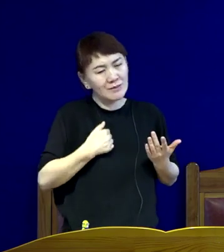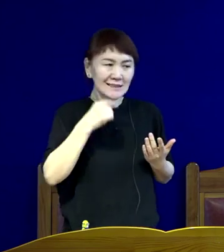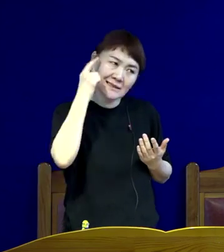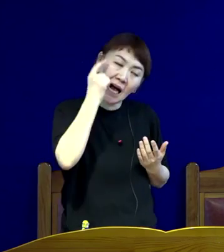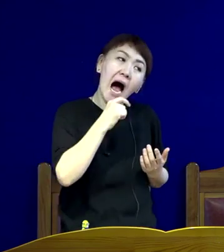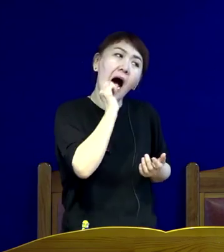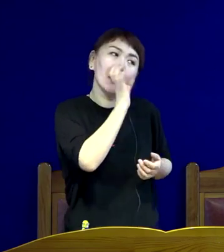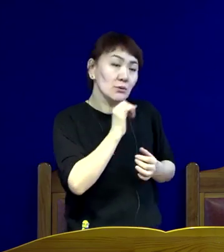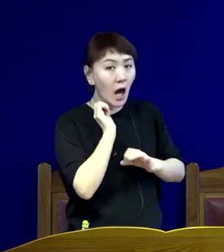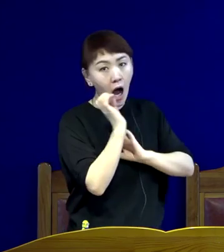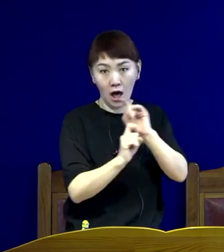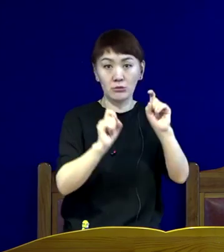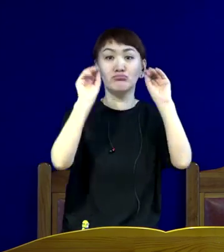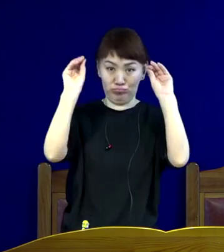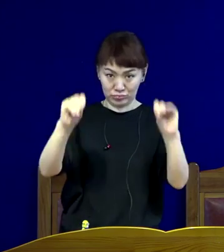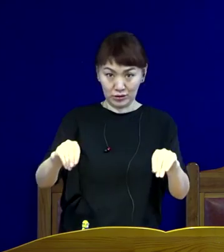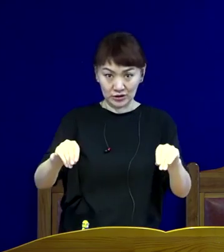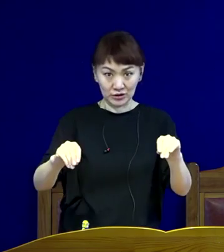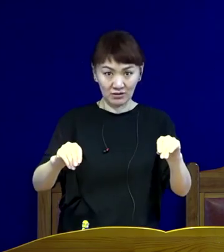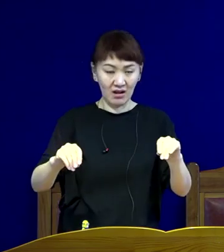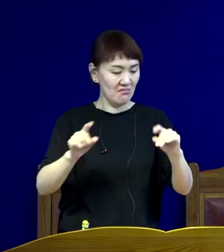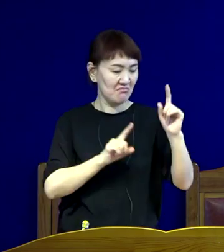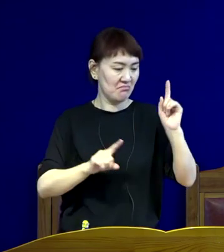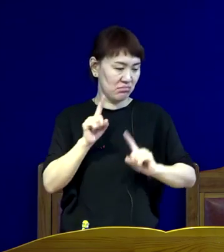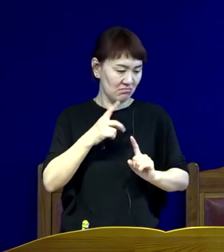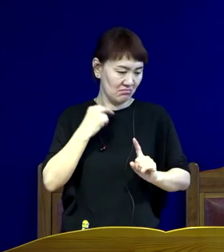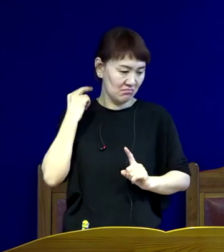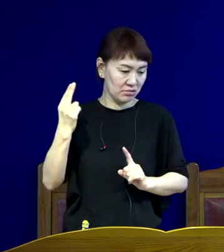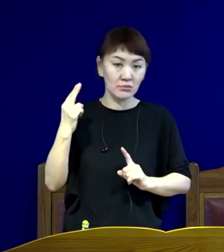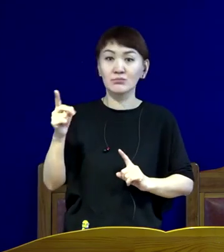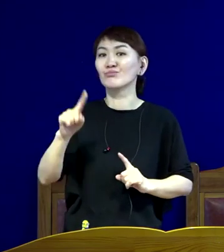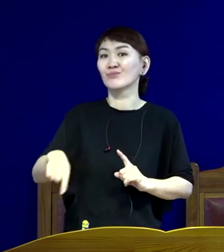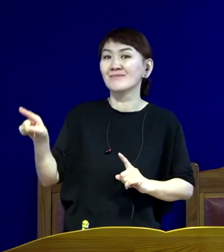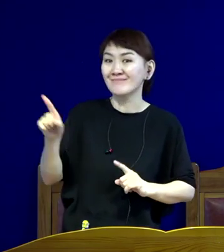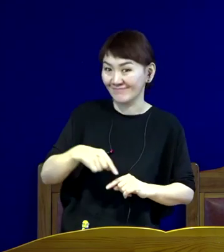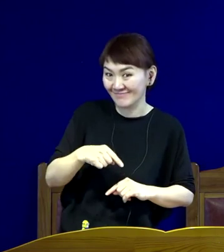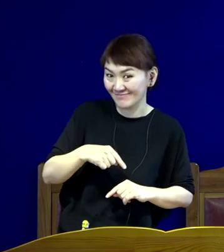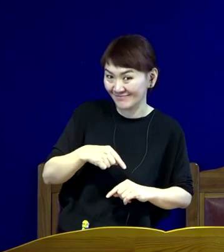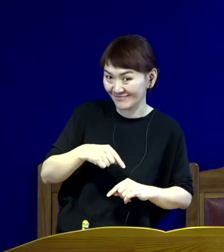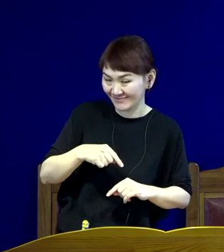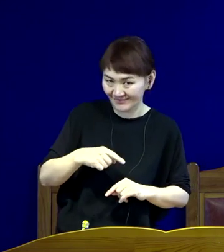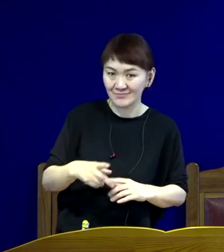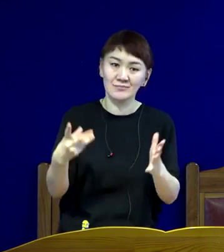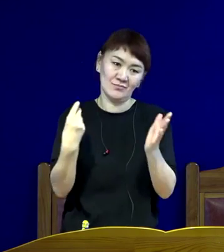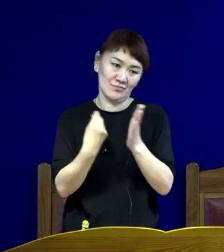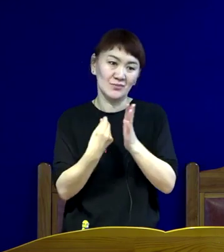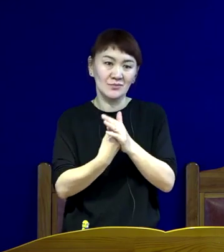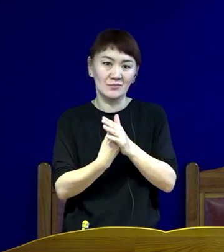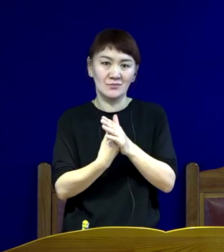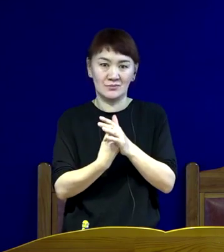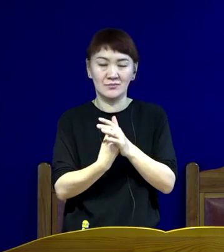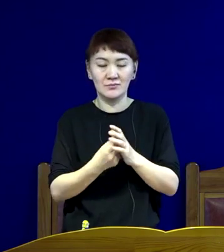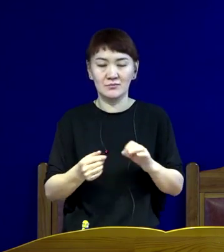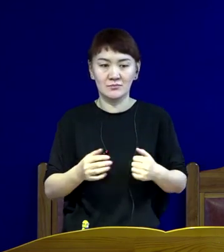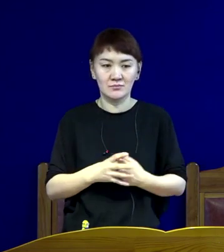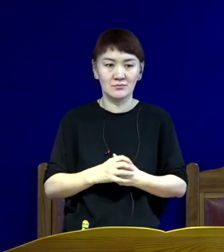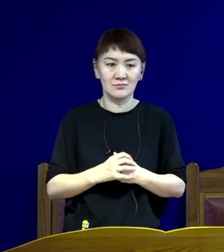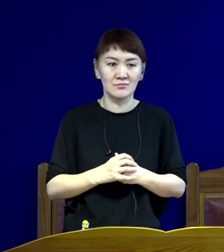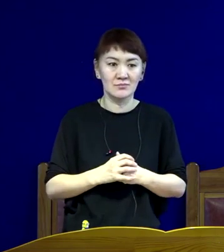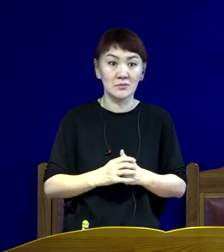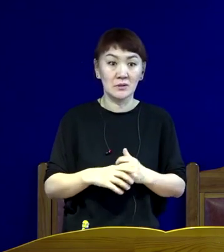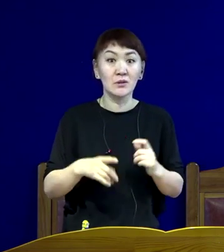анэга чудожогоро муосл хальёгу эсэнэн андэё. Эхнэр хүн ямар нэгэн эрх мэдлэр юм хийх гэж оролдох юм бол болохгүй. Санал